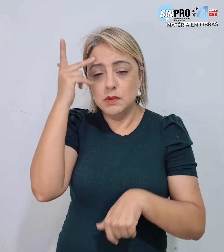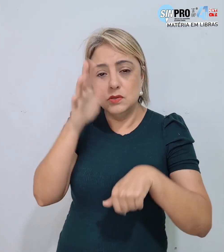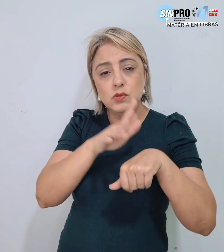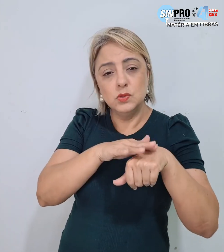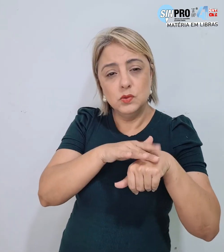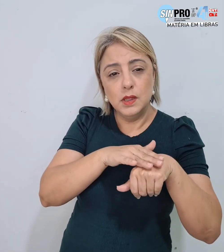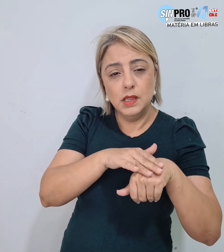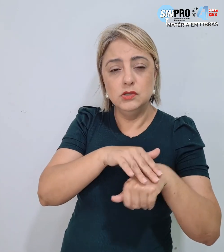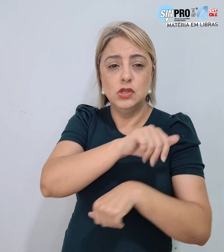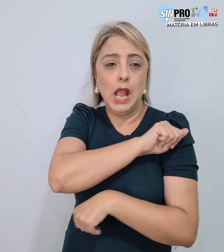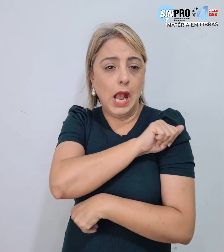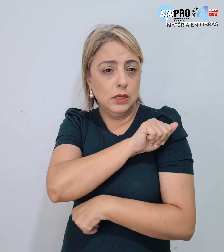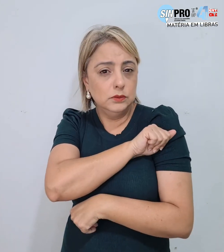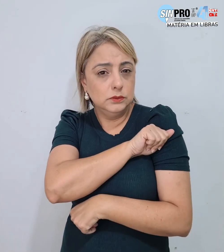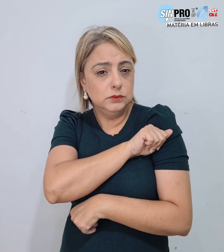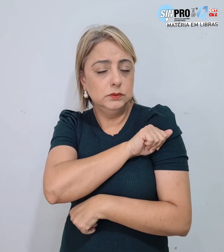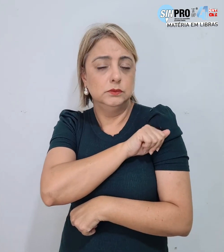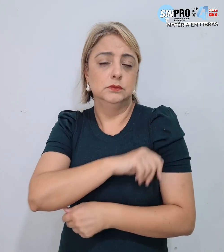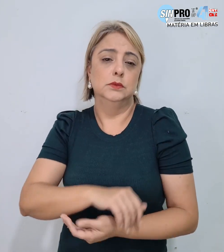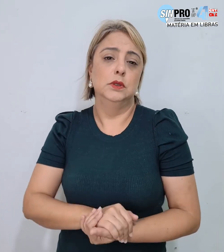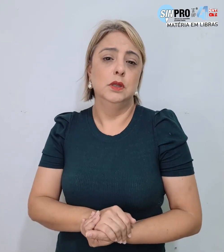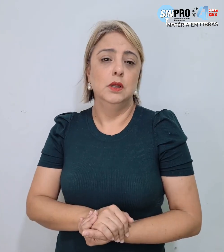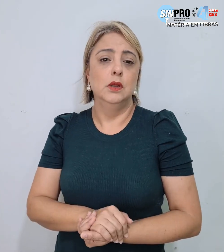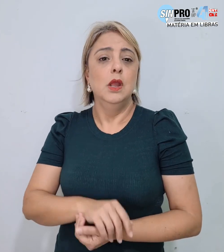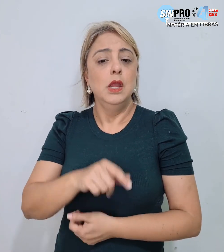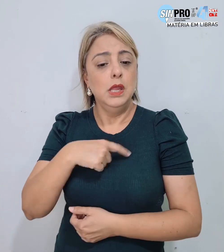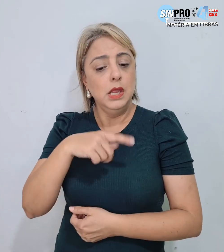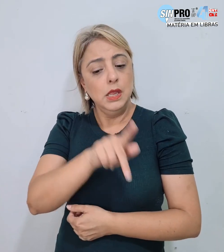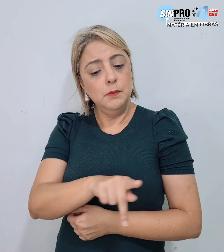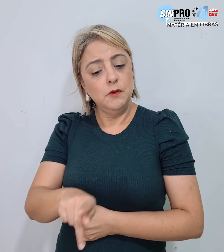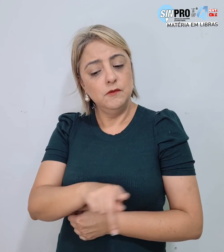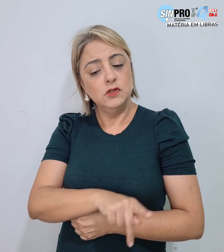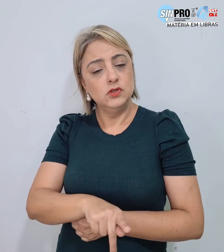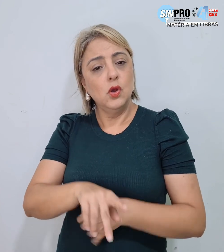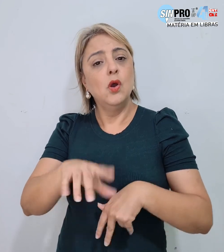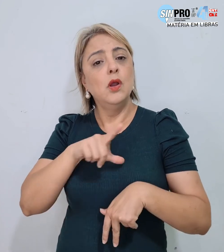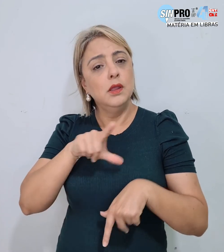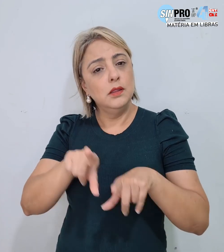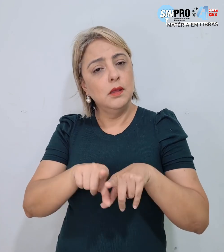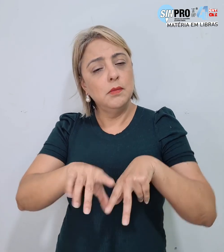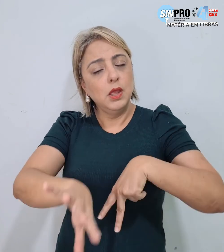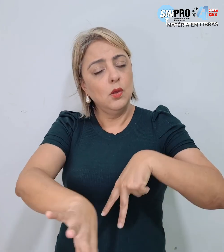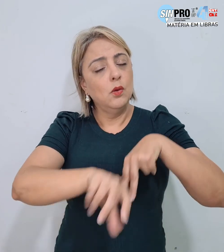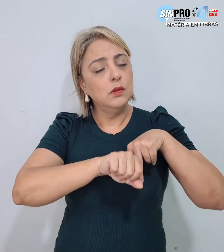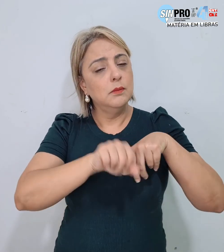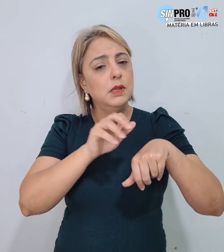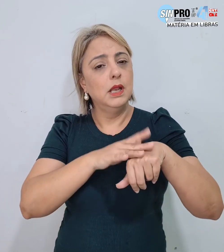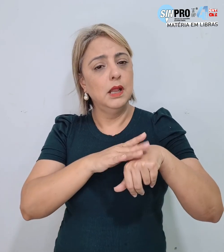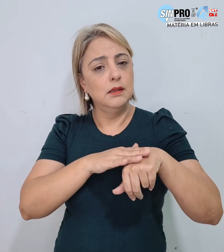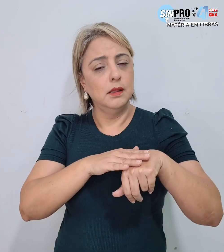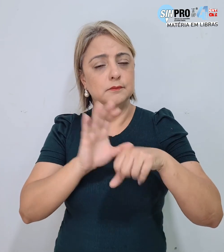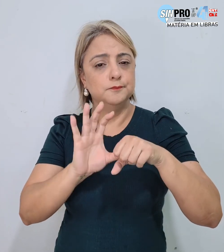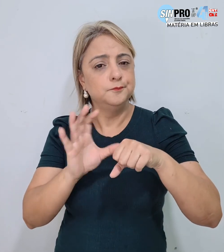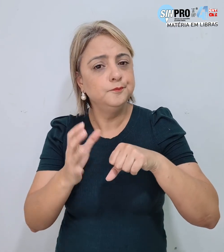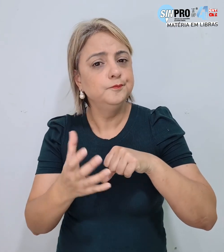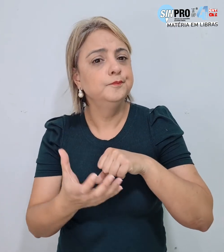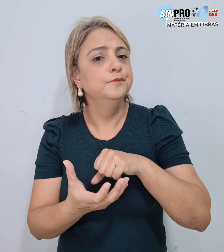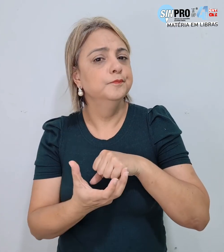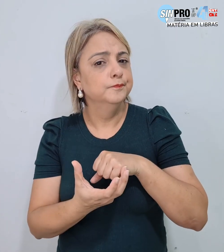e com os alunos bom e com a pessoa contaminada e com coronavírus